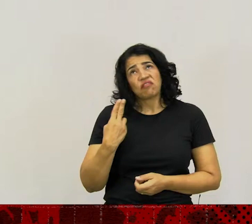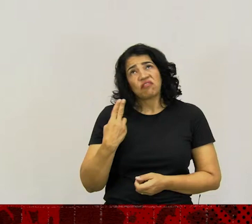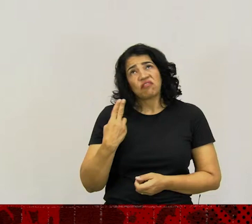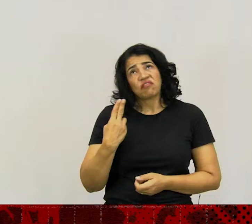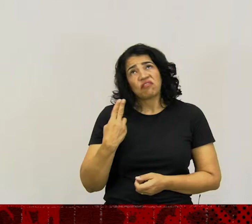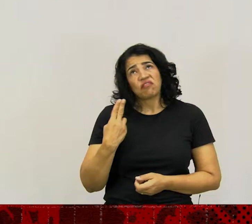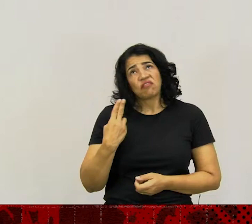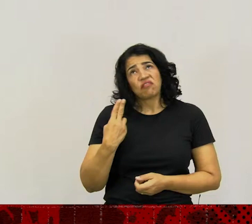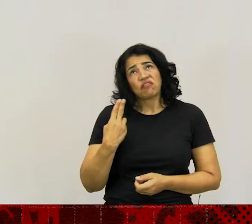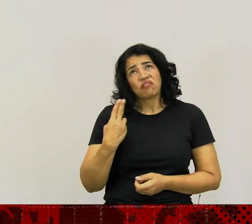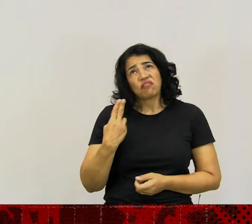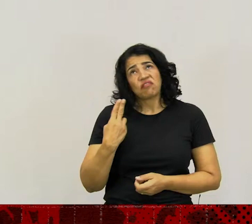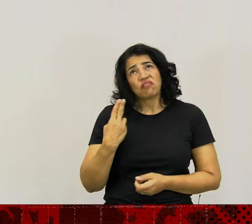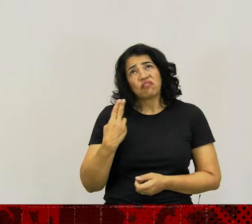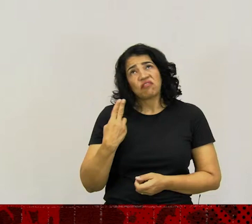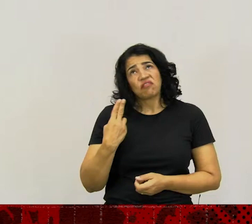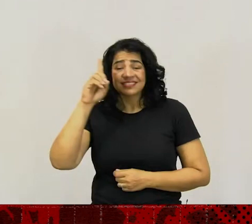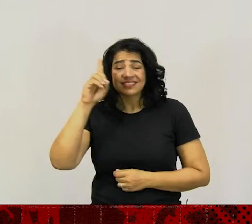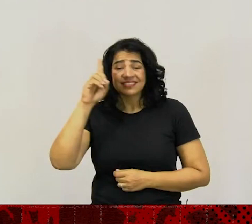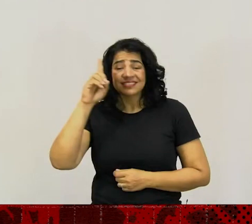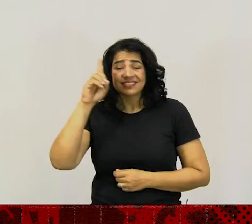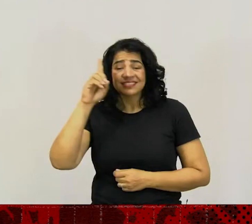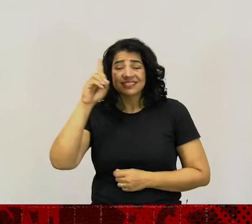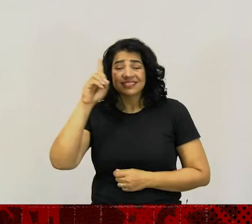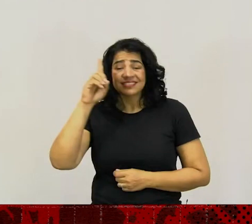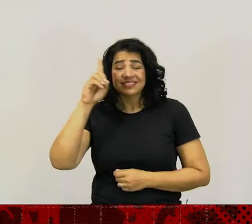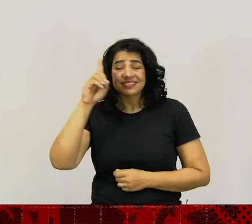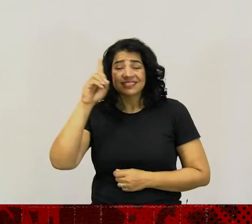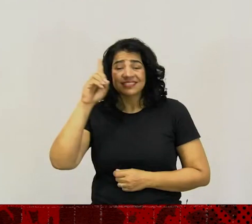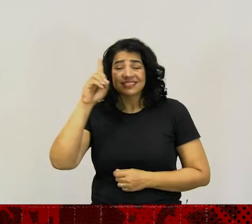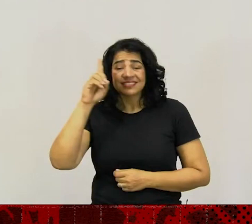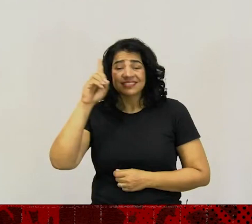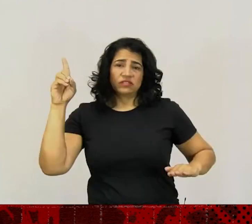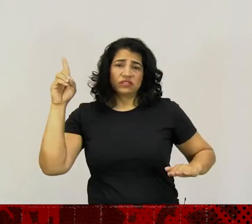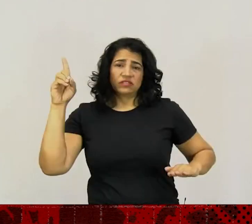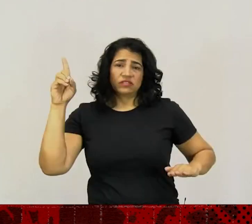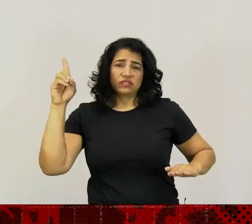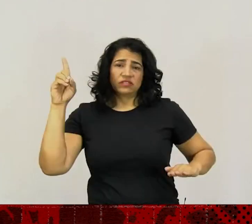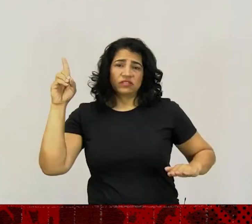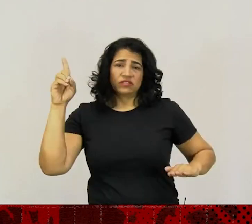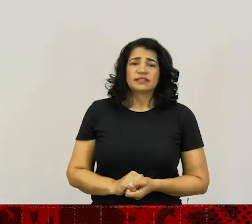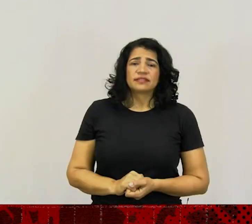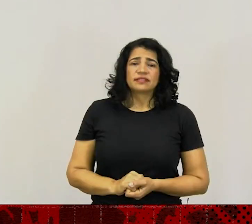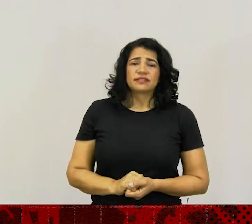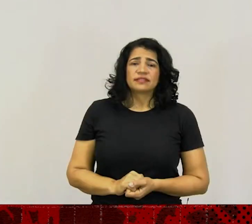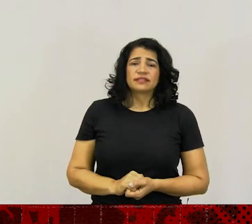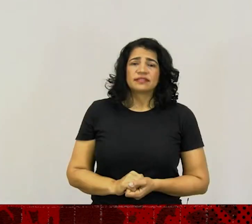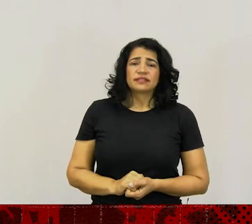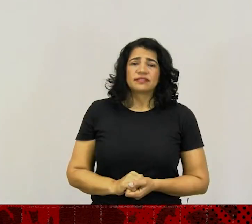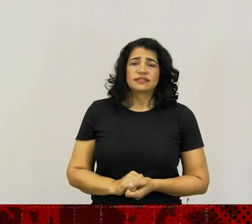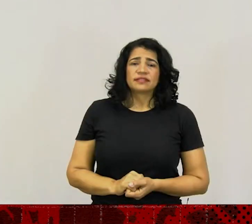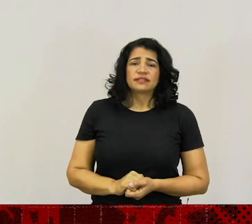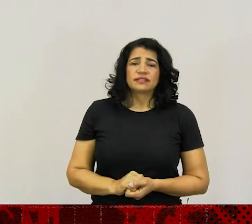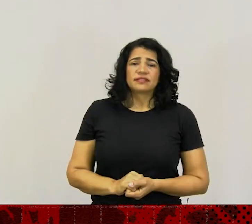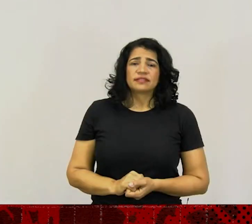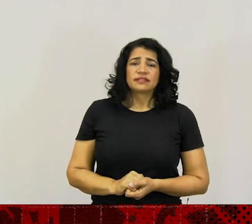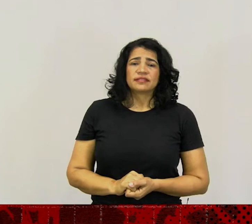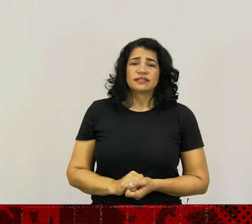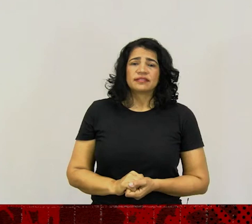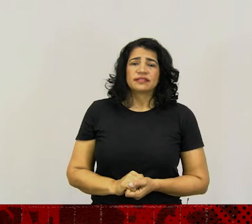combinam com Deus. Nós queremos o Senhor, nós queremos Deus, nós queremos amar a Deus, mas